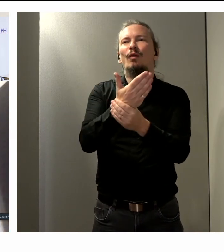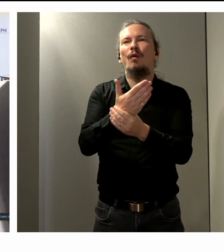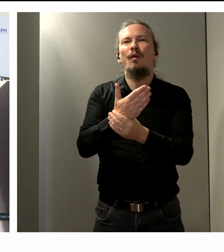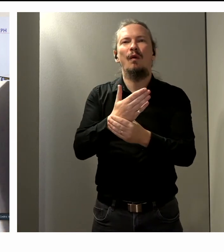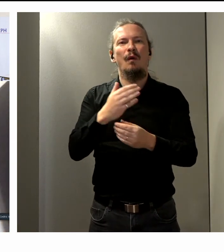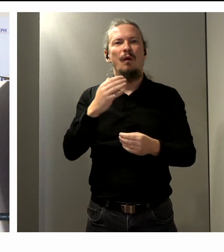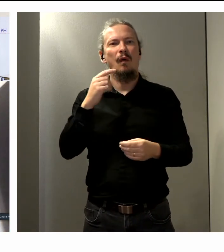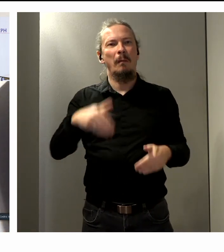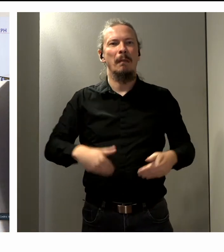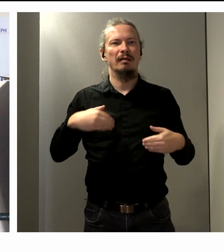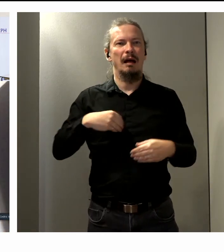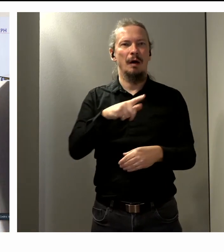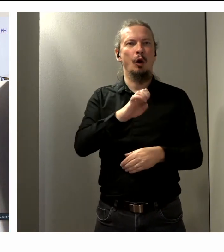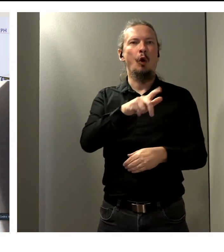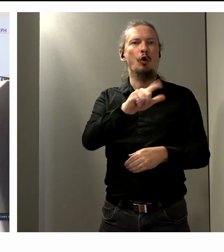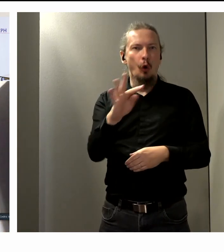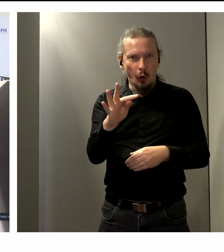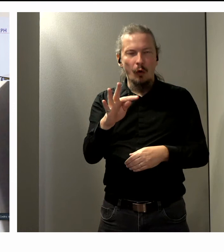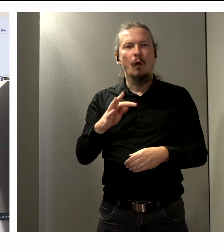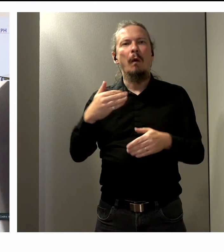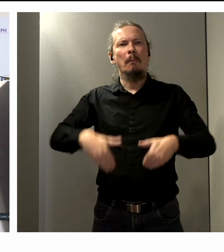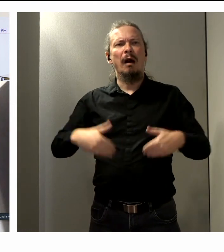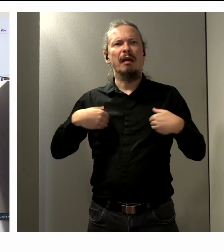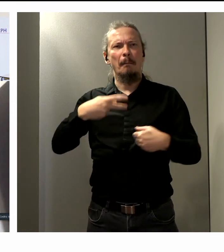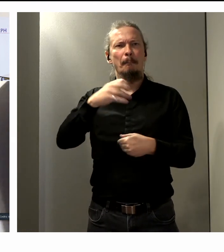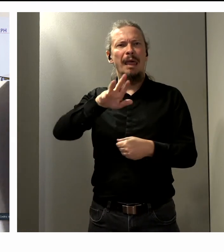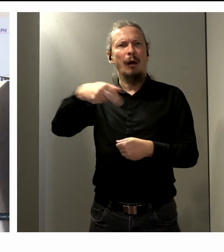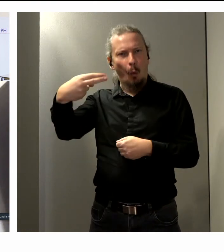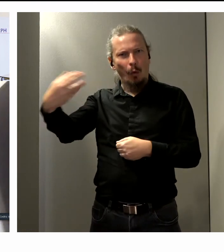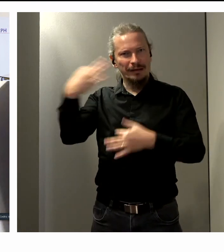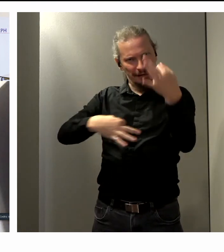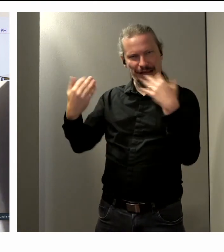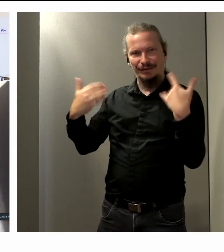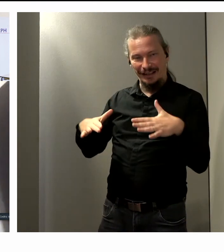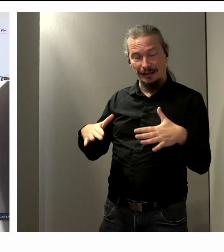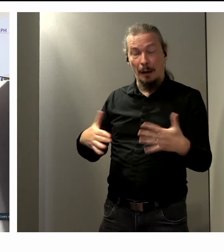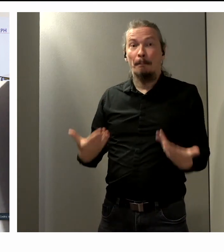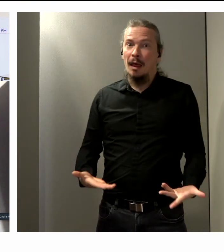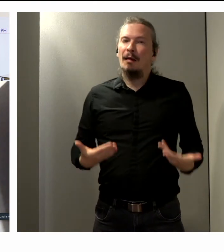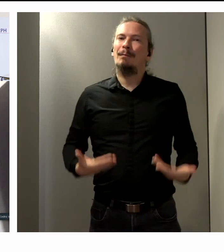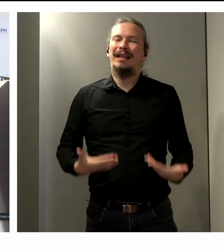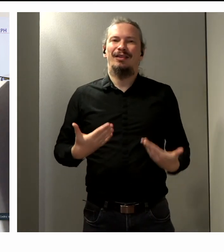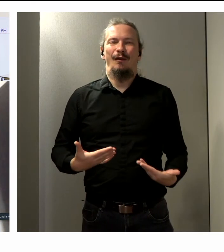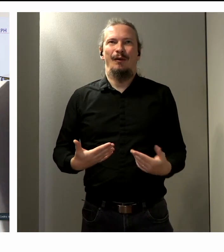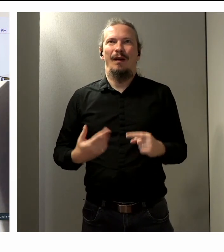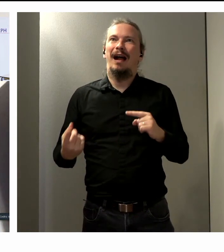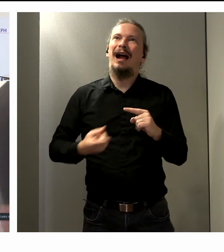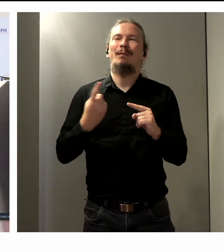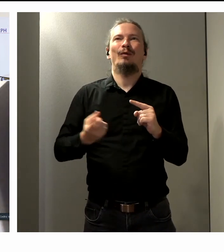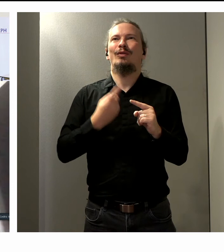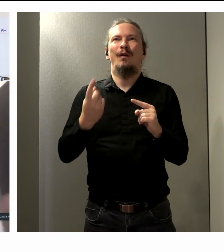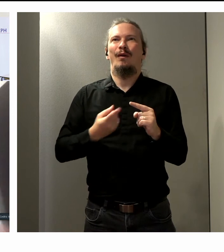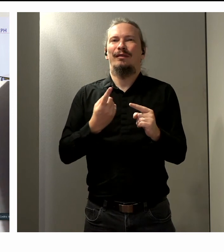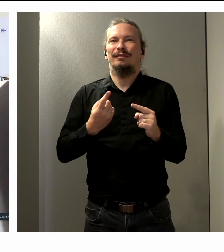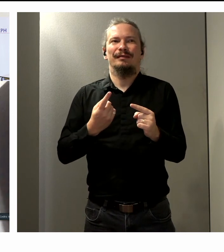d'Hélène Legault, de Marie Pierron. Et les plus gros enjeux aujourd'hui, ils ne sont pas forcément là. Il